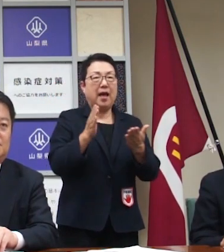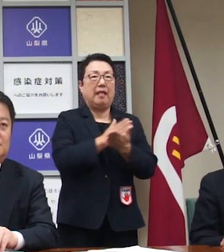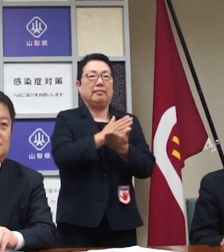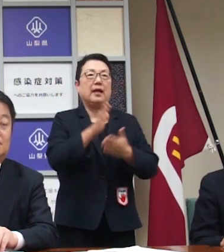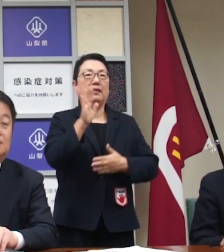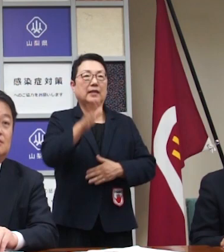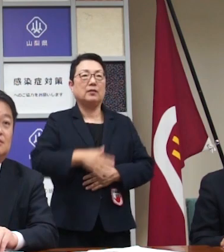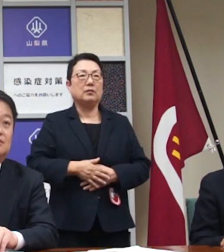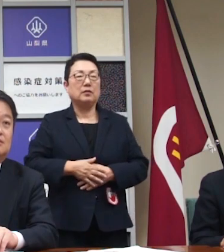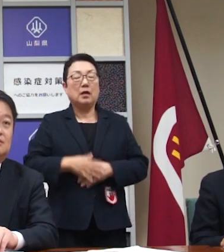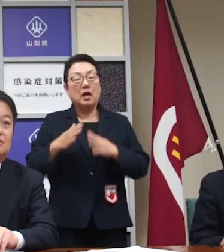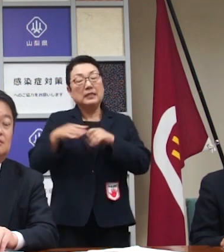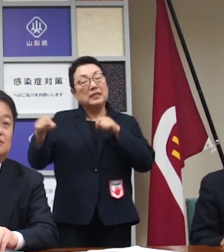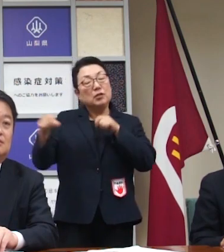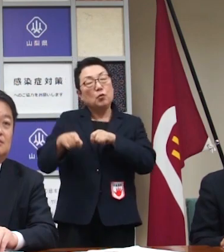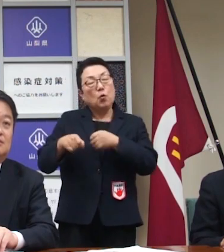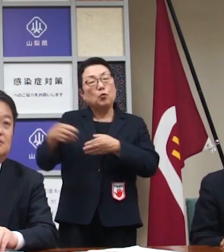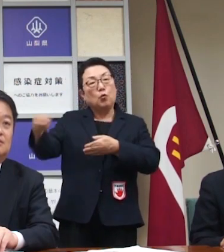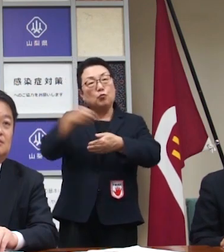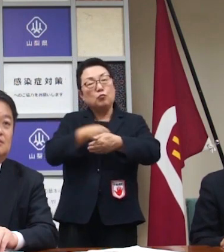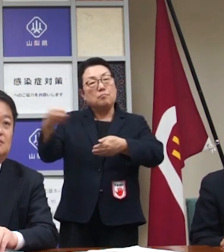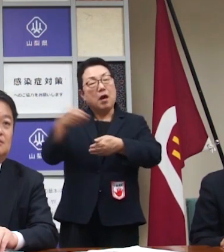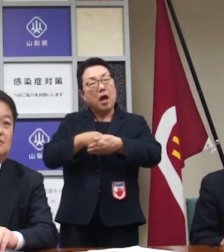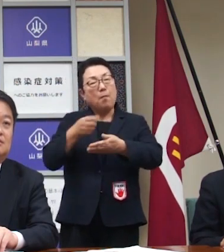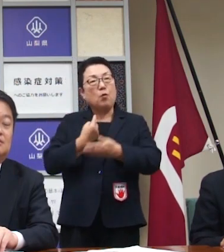なんか近所のスーパーとかも利用している中で